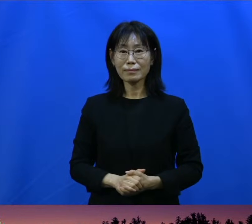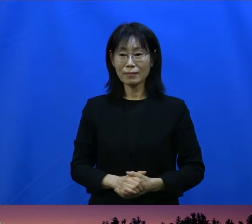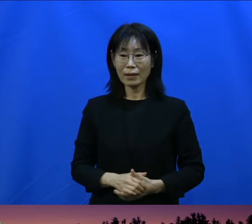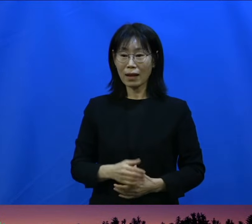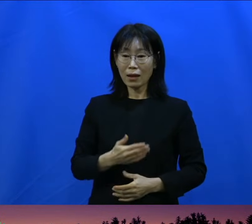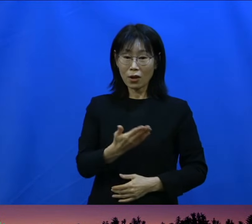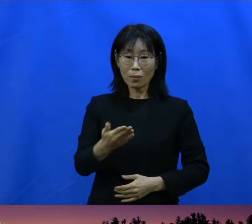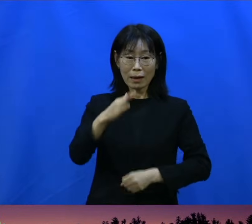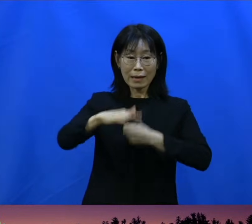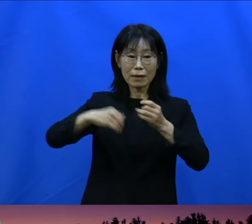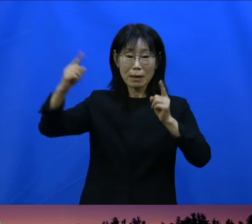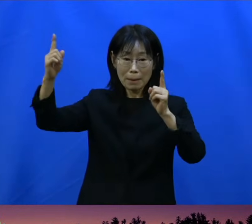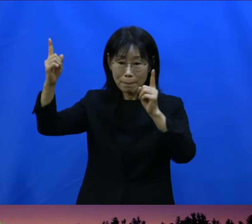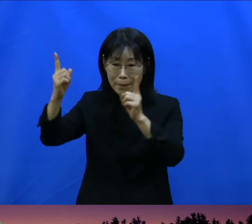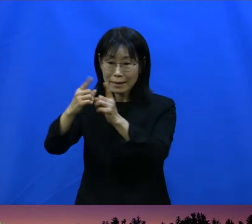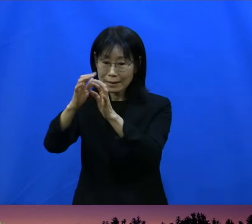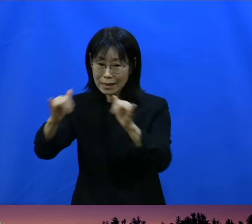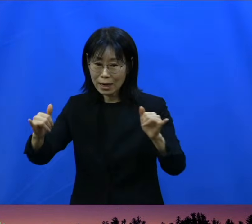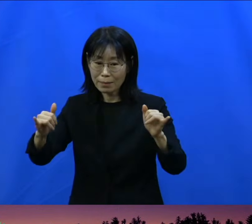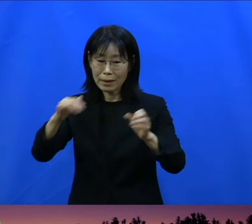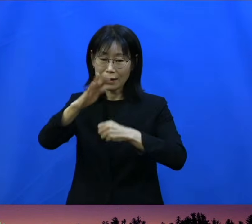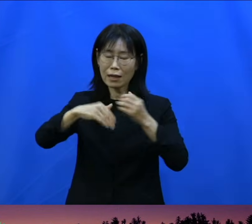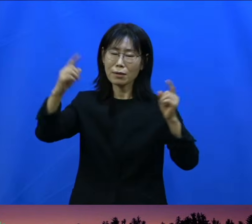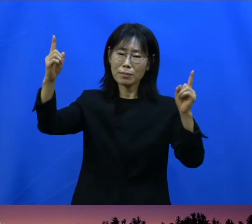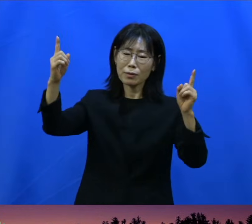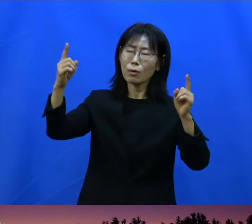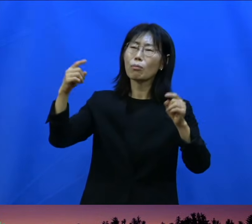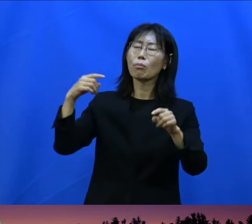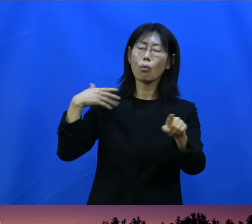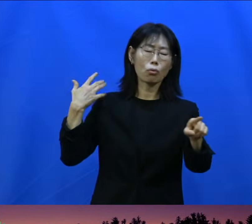없는 사람은 하늘과 땅 차이예요.